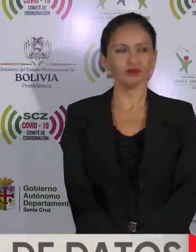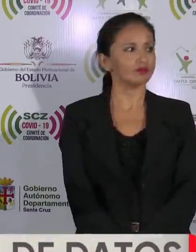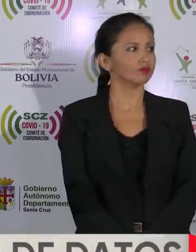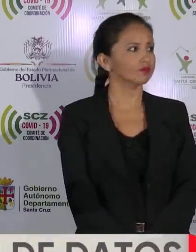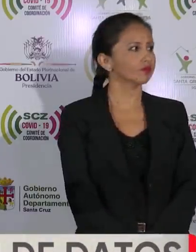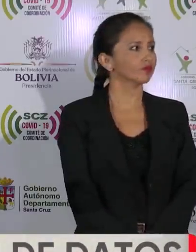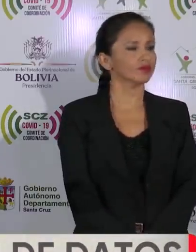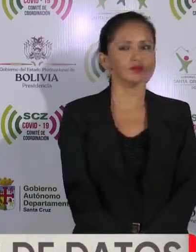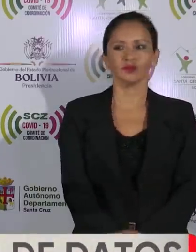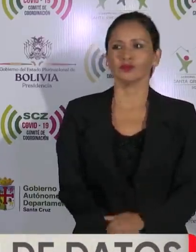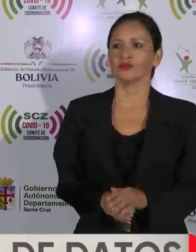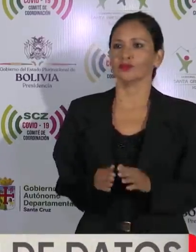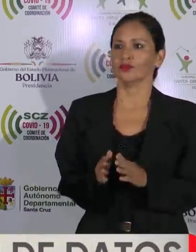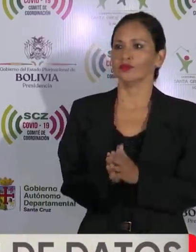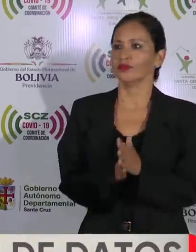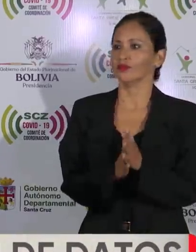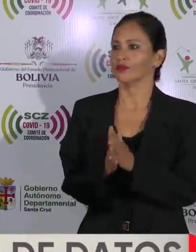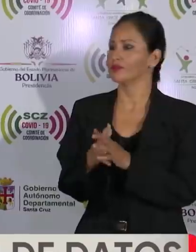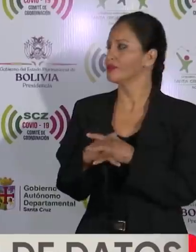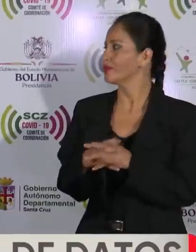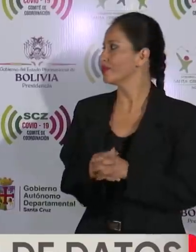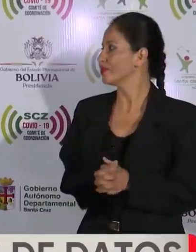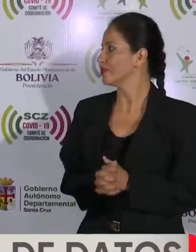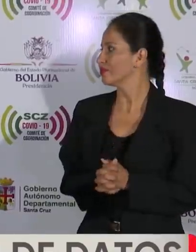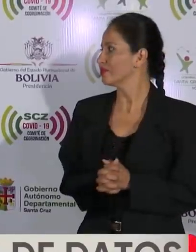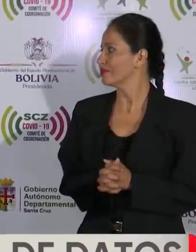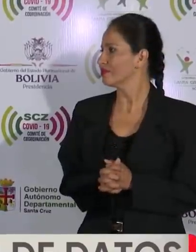informe para esta jornada. Por favor, doctor, buenas noches.